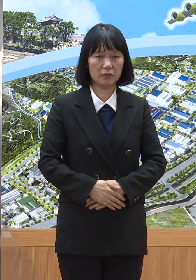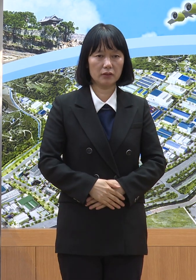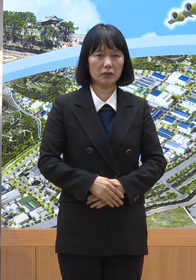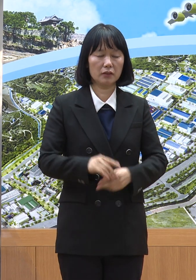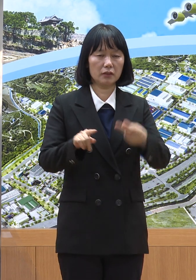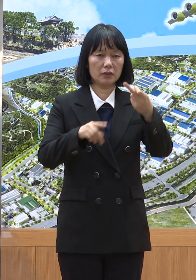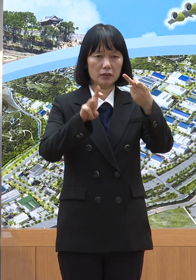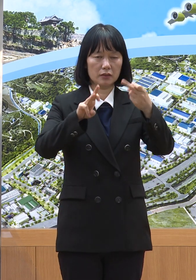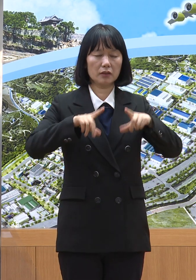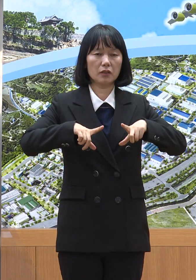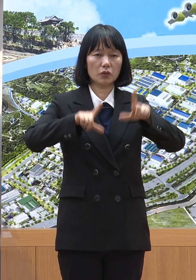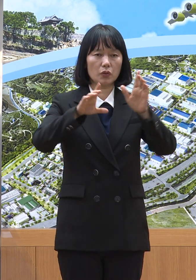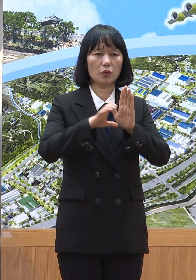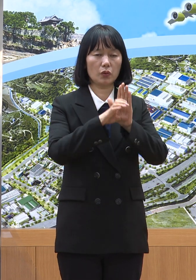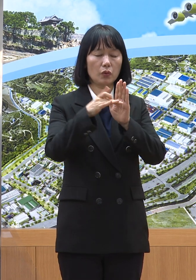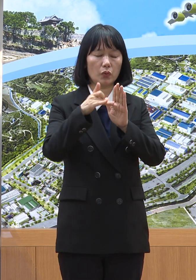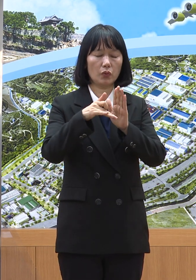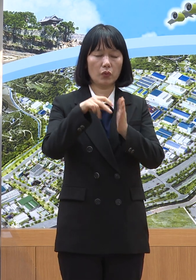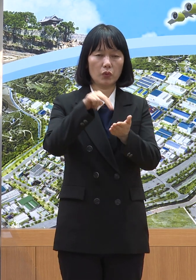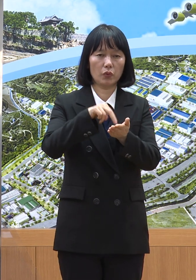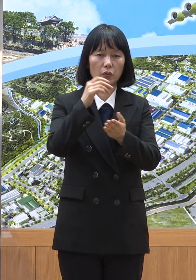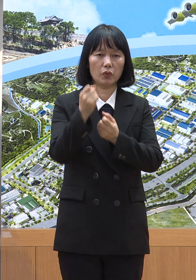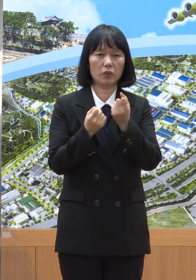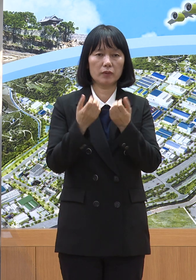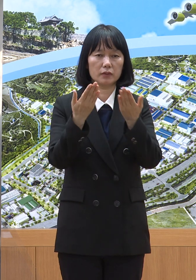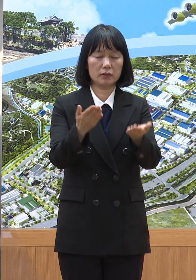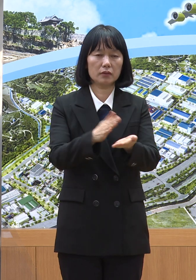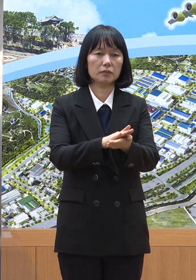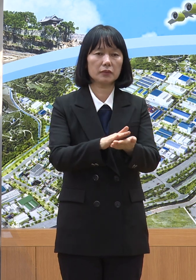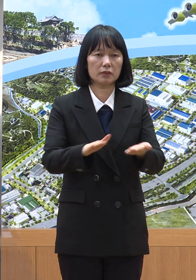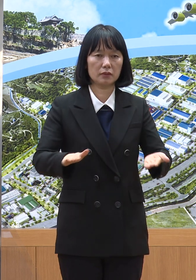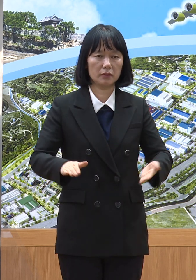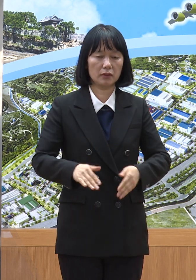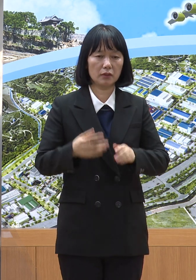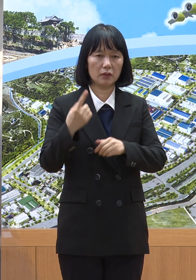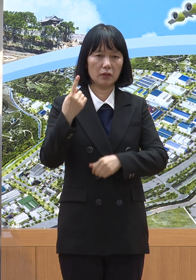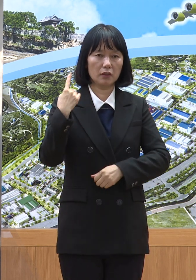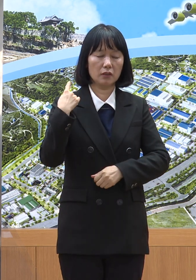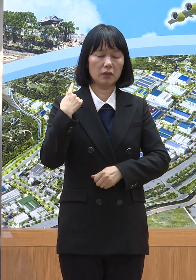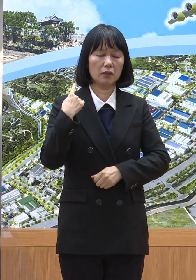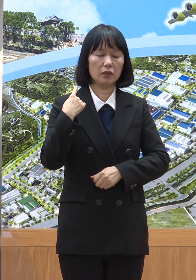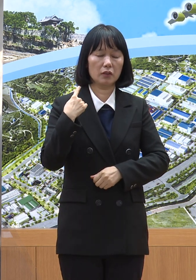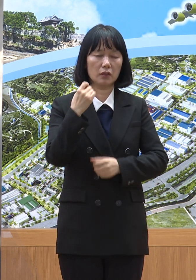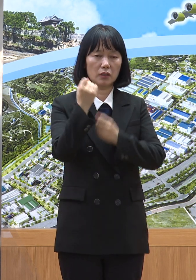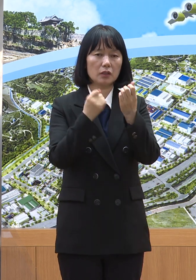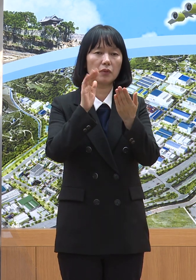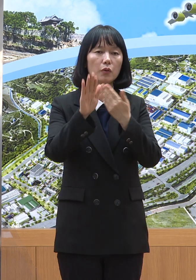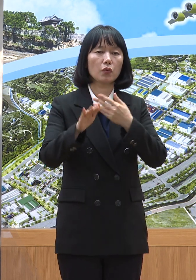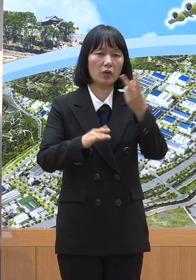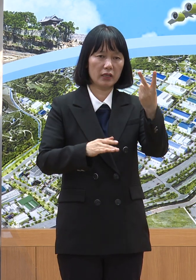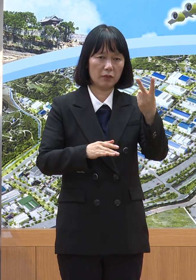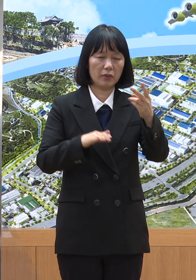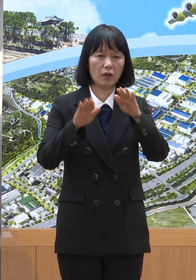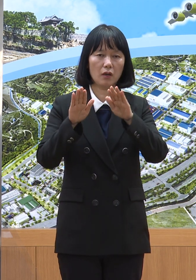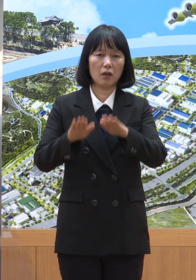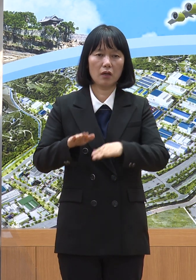12월 13일 코로나19 상황 브리핑을 시작하겠습니다. 어제 브리핑 이후 2명,